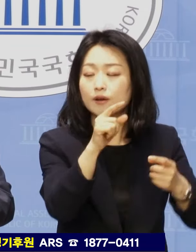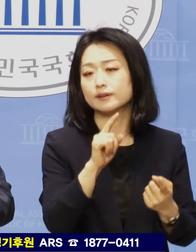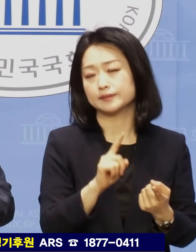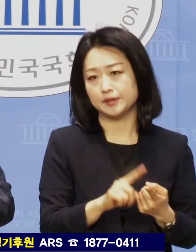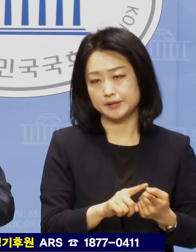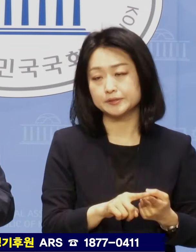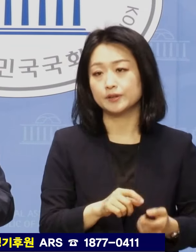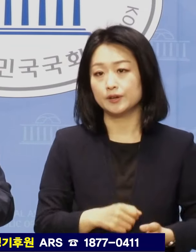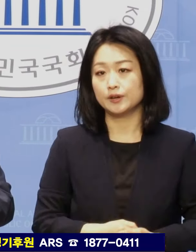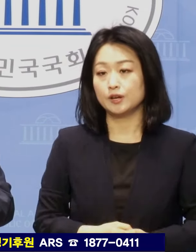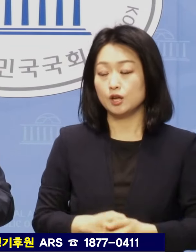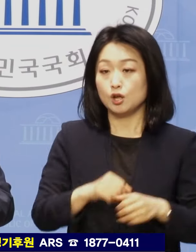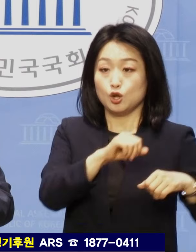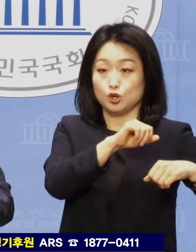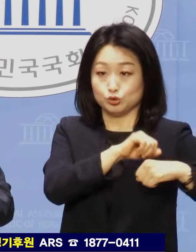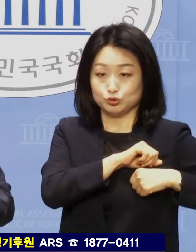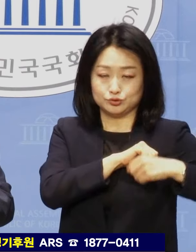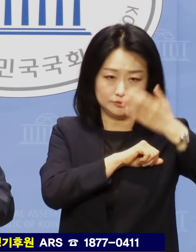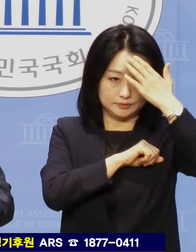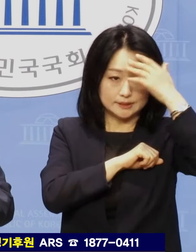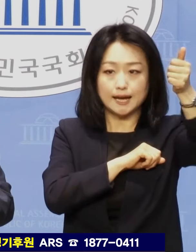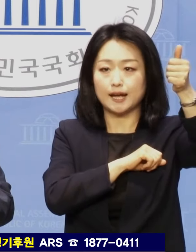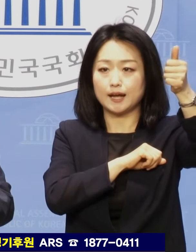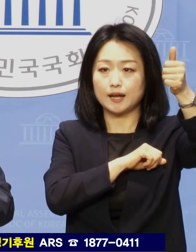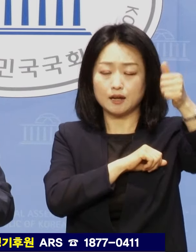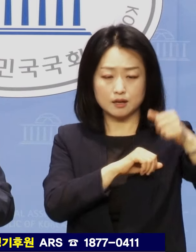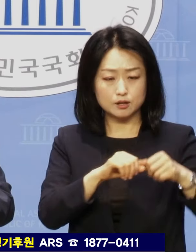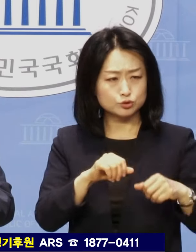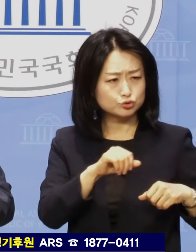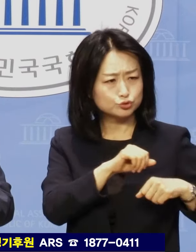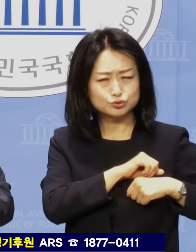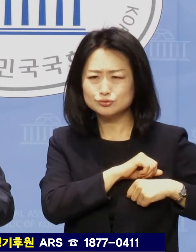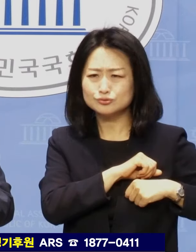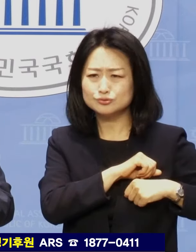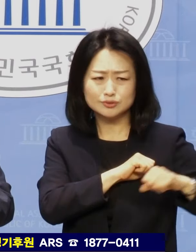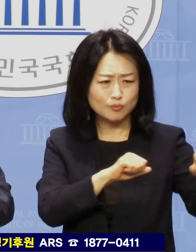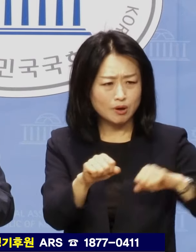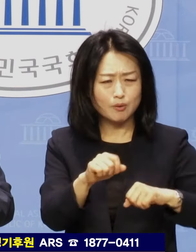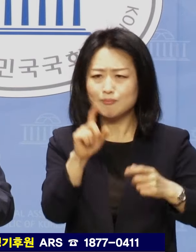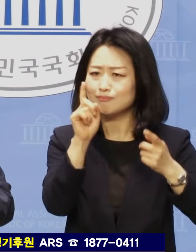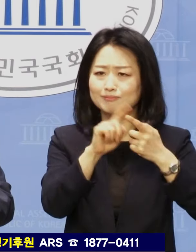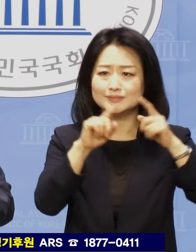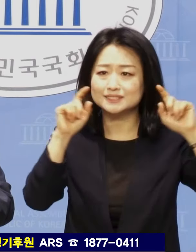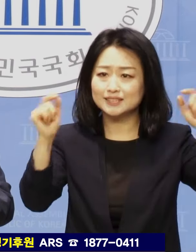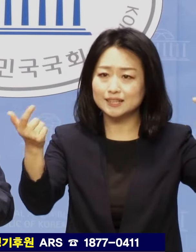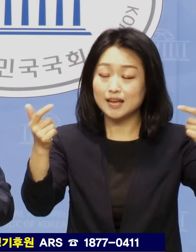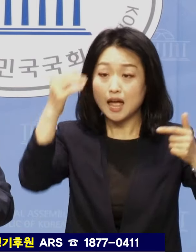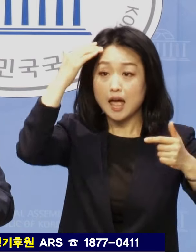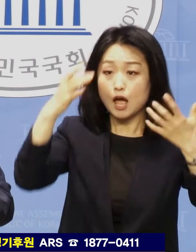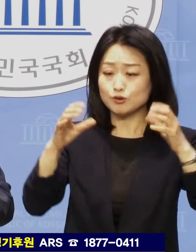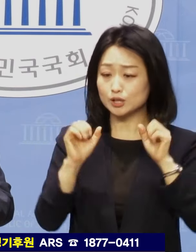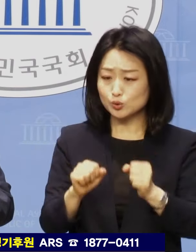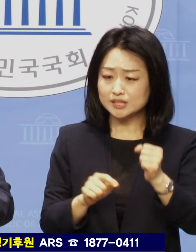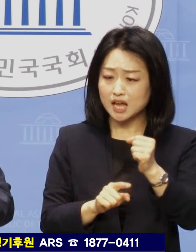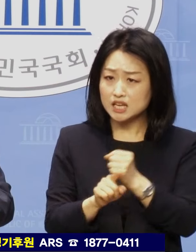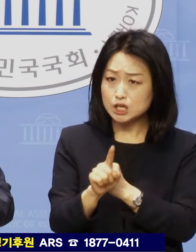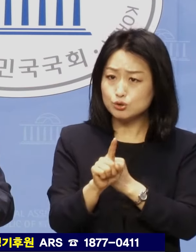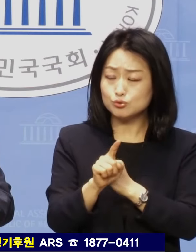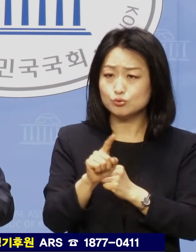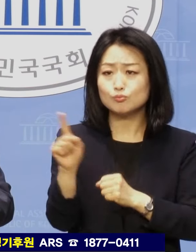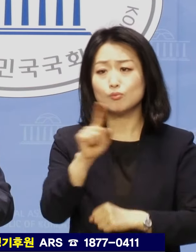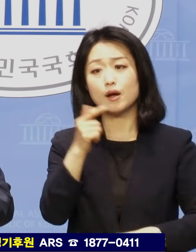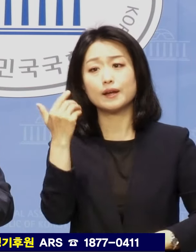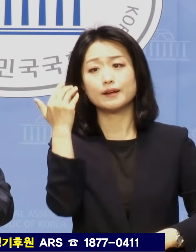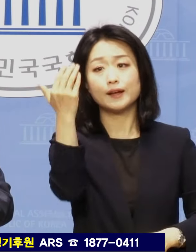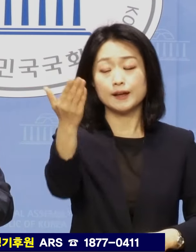이러한 의혹 사항은 국군통수권자 군이 도저히 해서는 안될 일입니다 대한민국의 존재 이유를 묻지